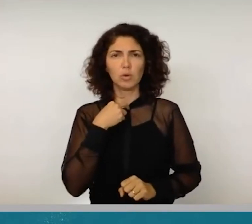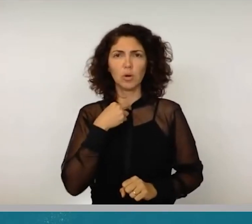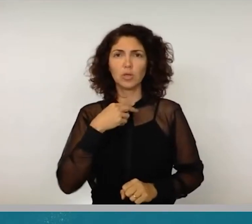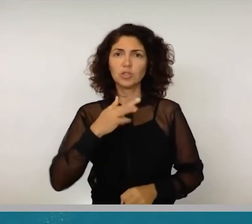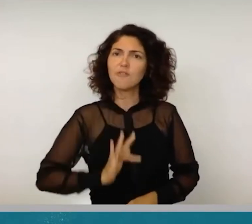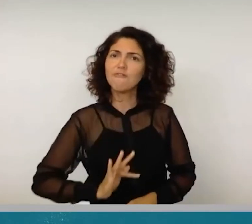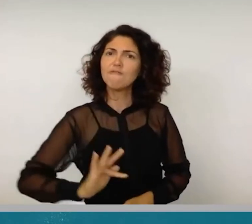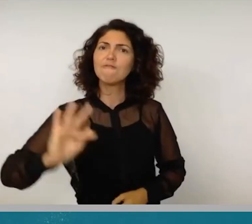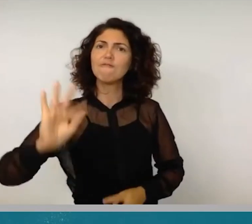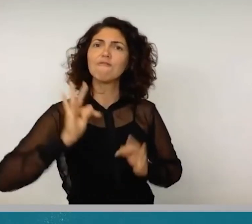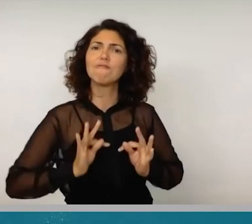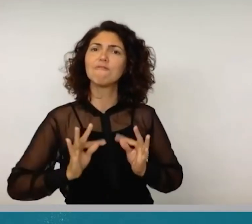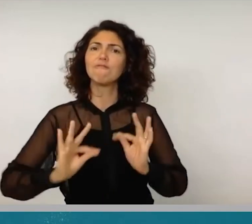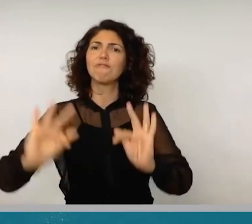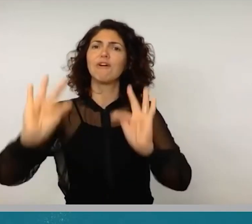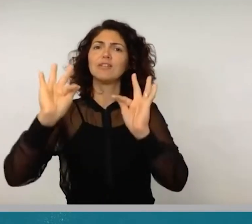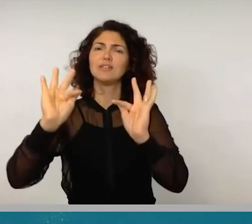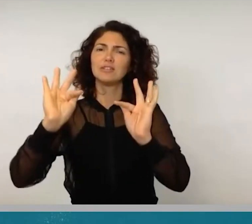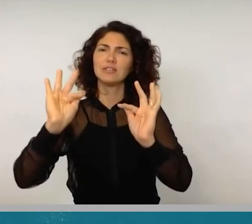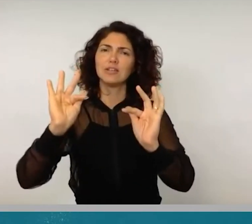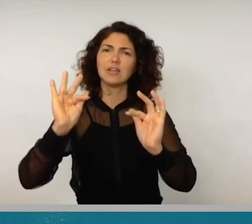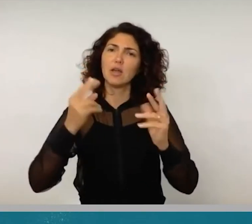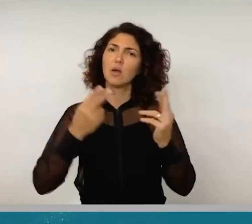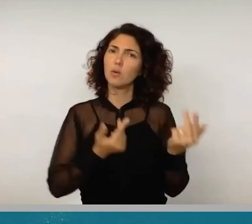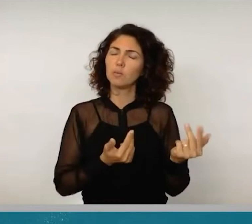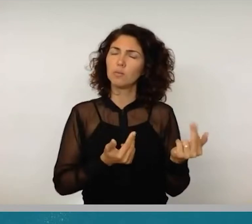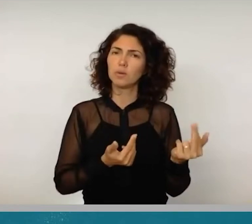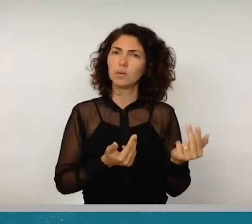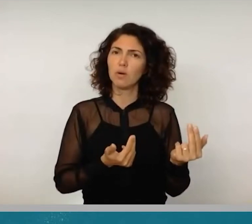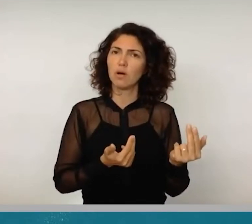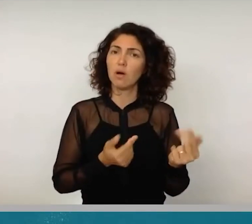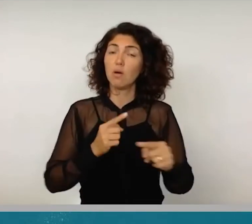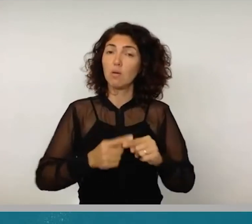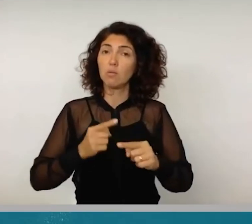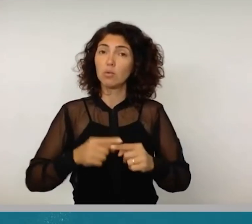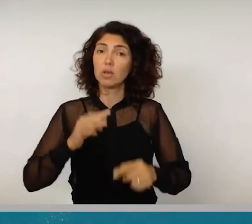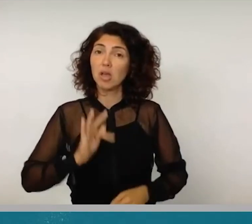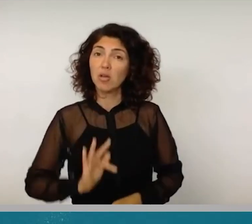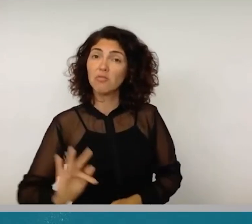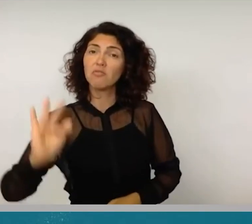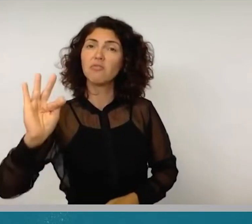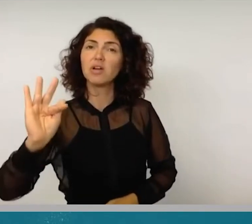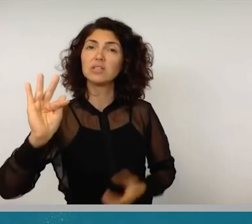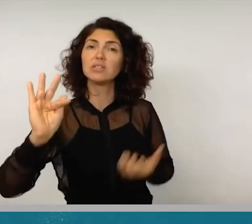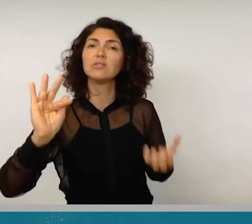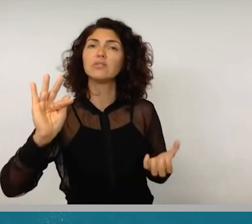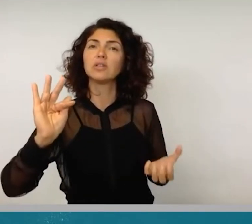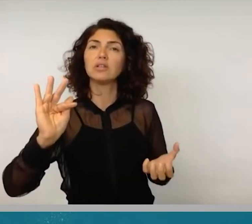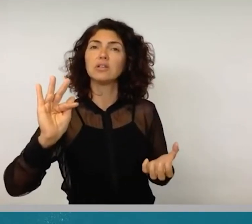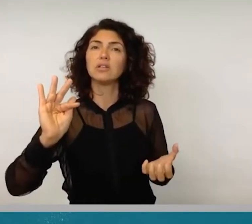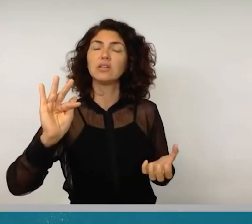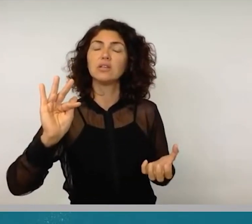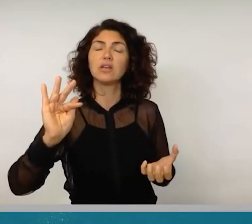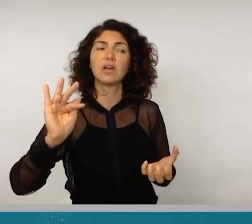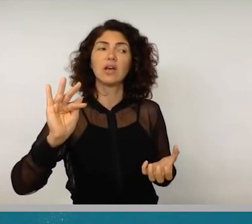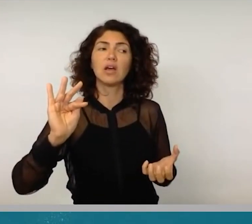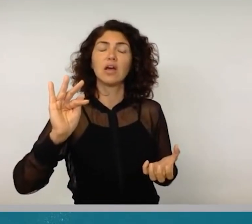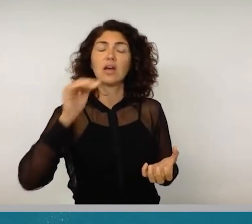homem algum. Quando o homem nos elogia, nos louva, irmãos, nós não ganhamos